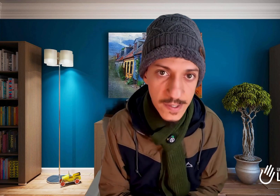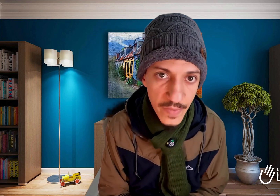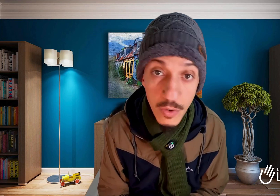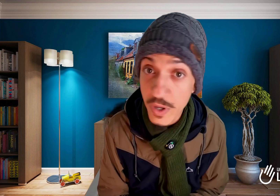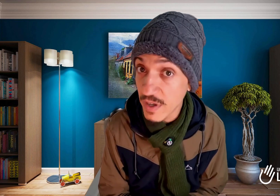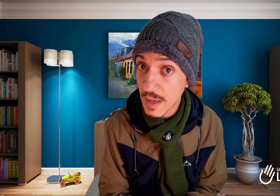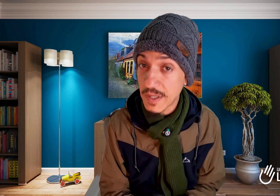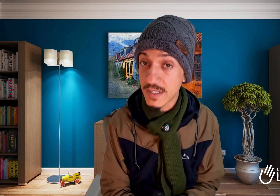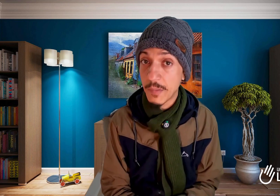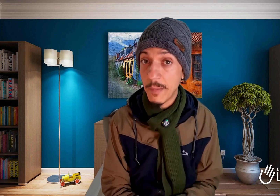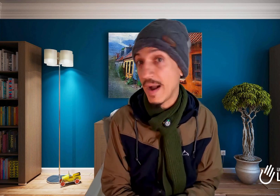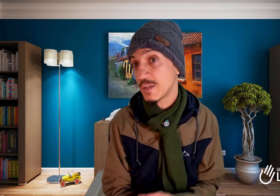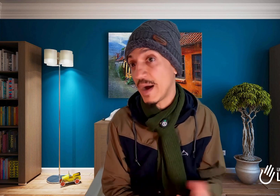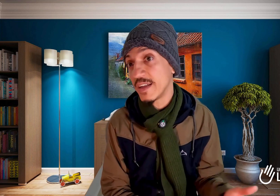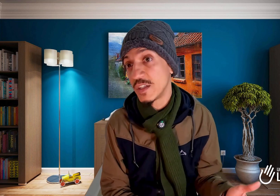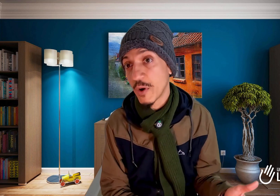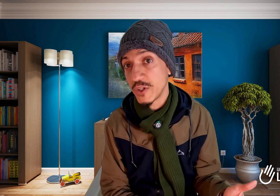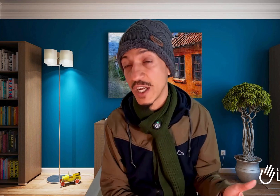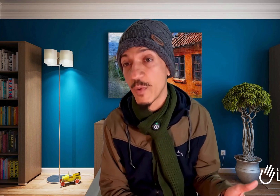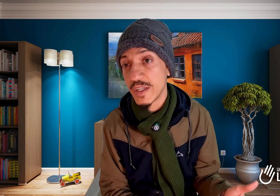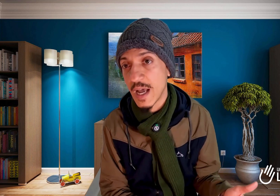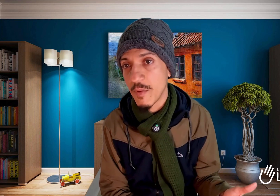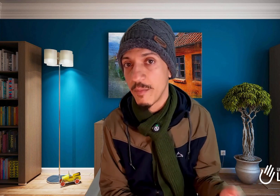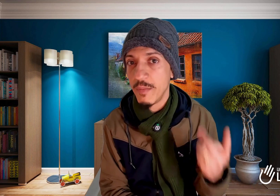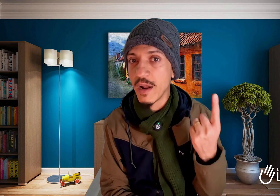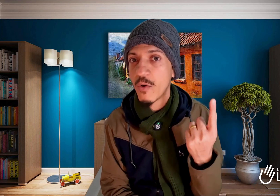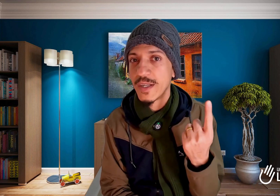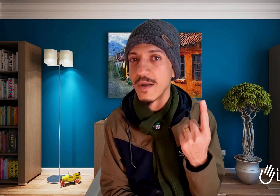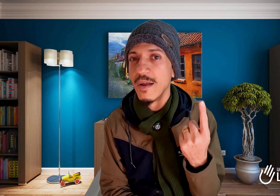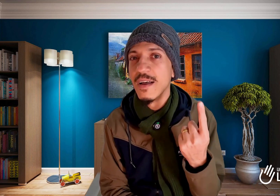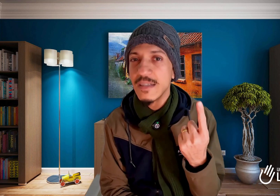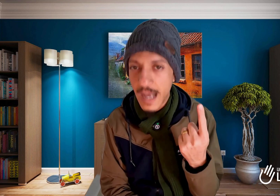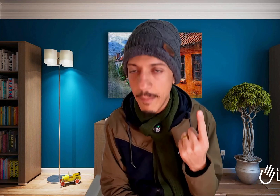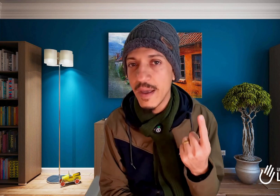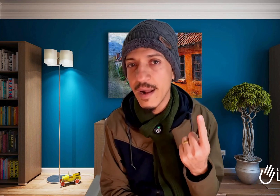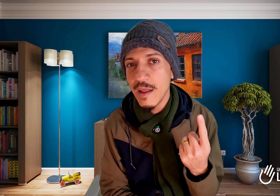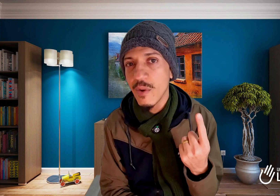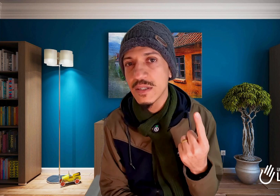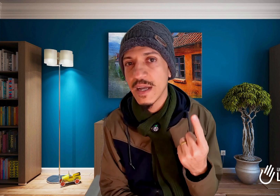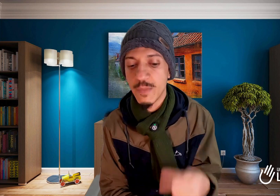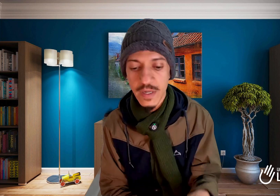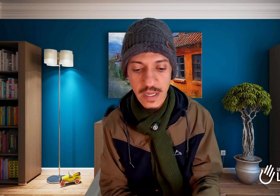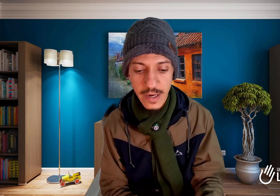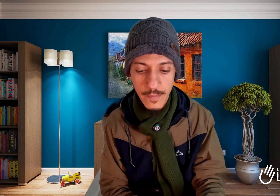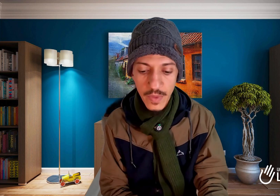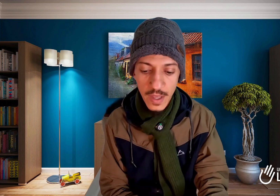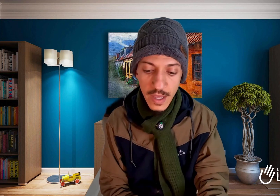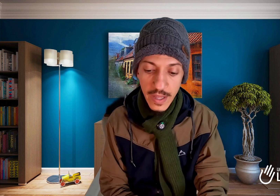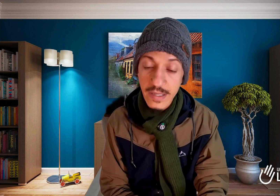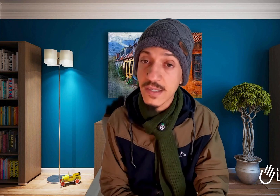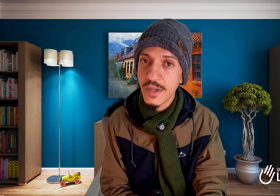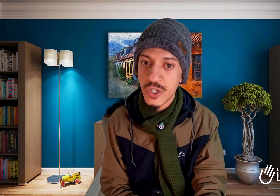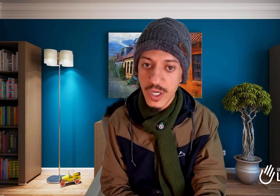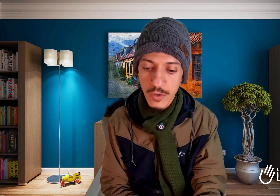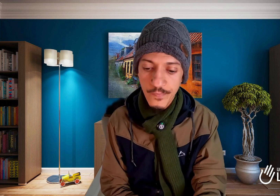o que você precisa para participar desses projetos, por exemplo? Primeira coisa, saber a língua de sinais brasileira. E nesse sentido, quer